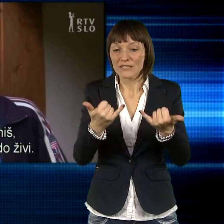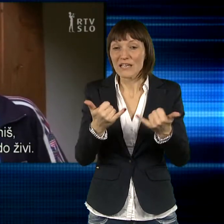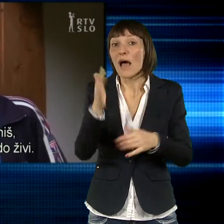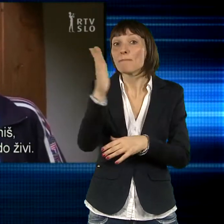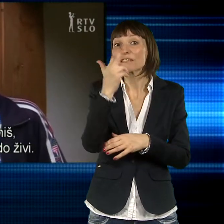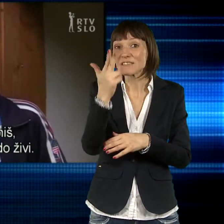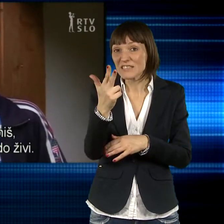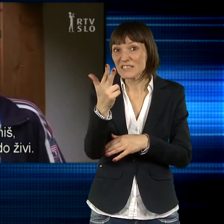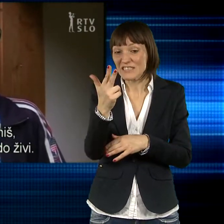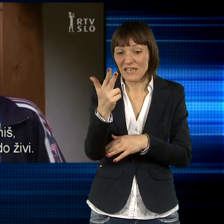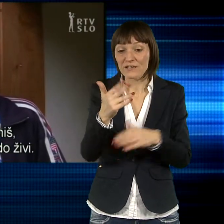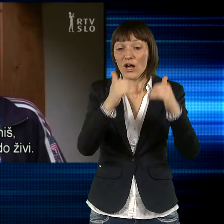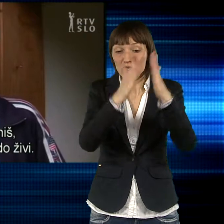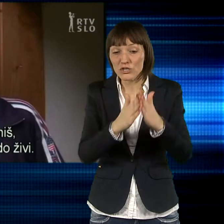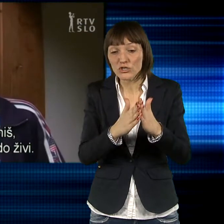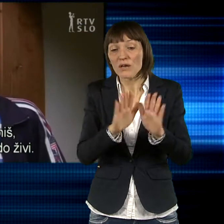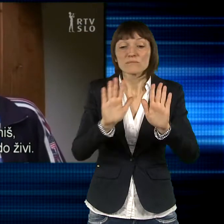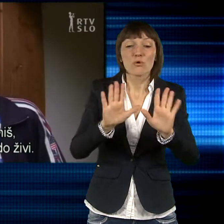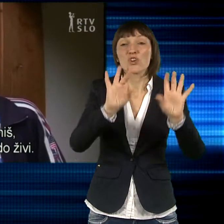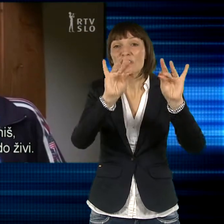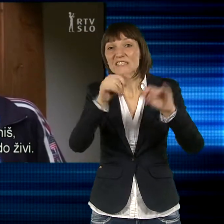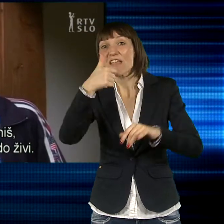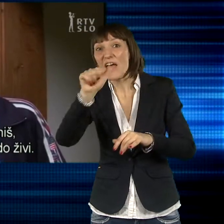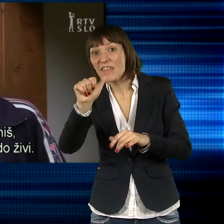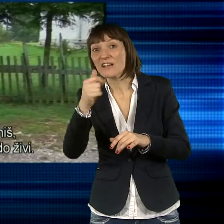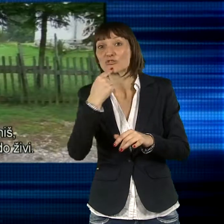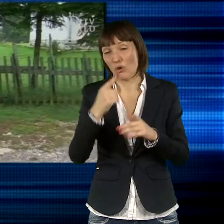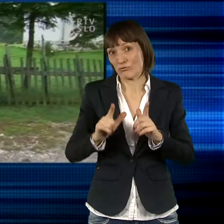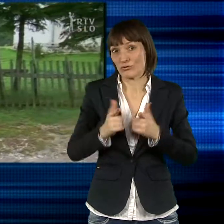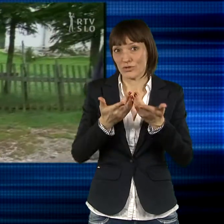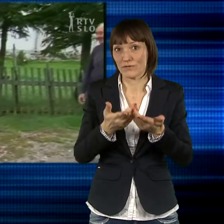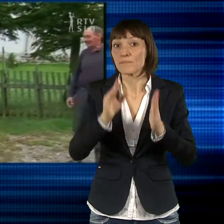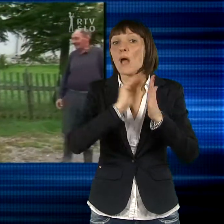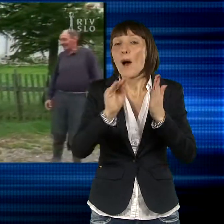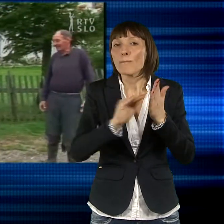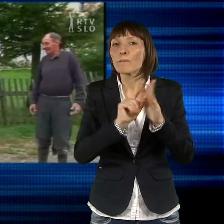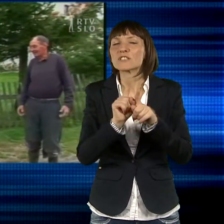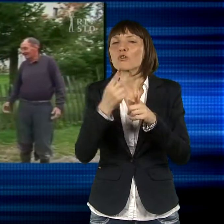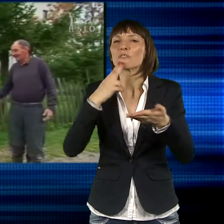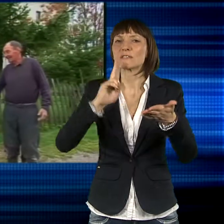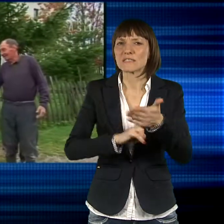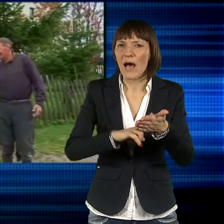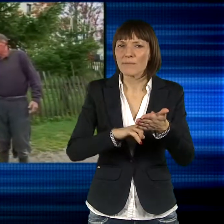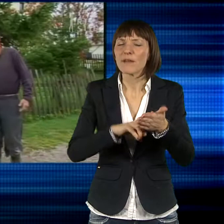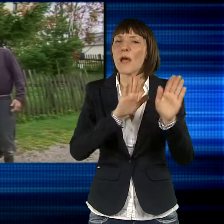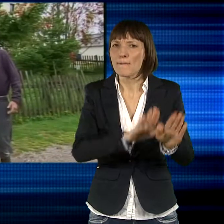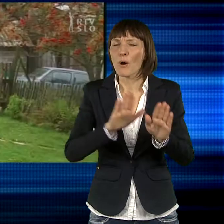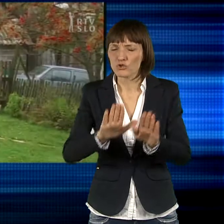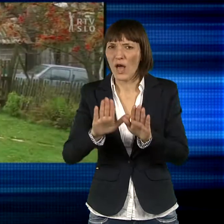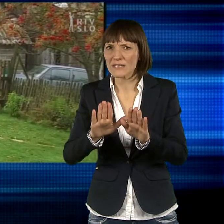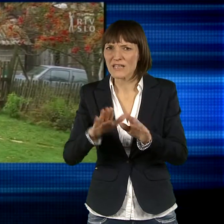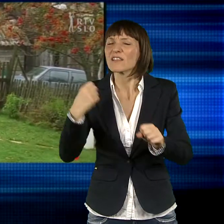ima 35 kuća, u 10-11 kuća samo nas živi. Popis naj bi bil znamenje počasne, a